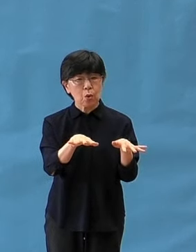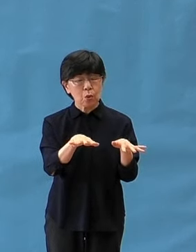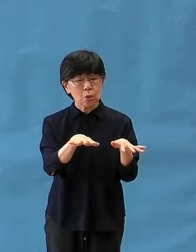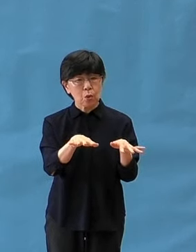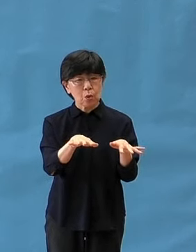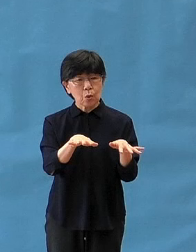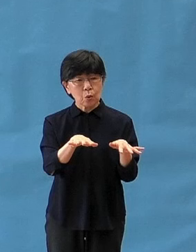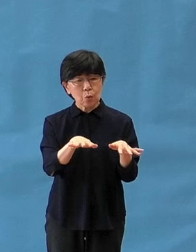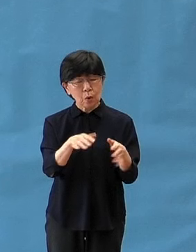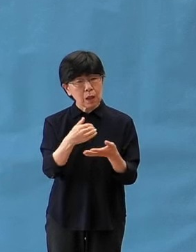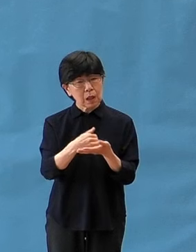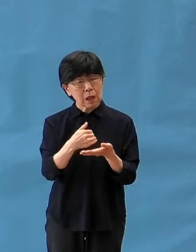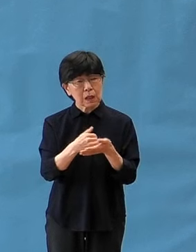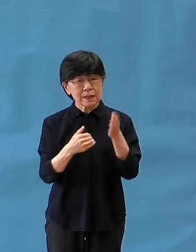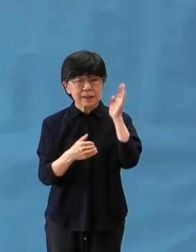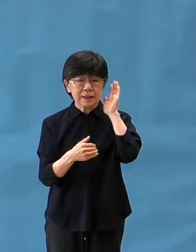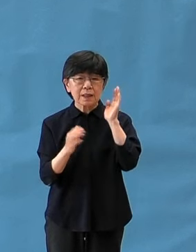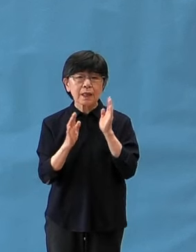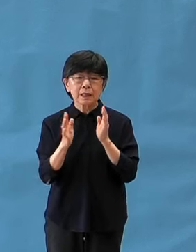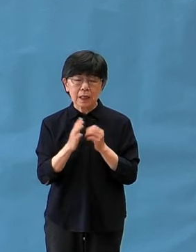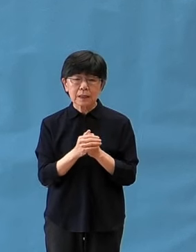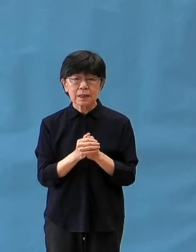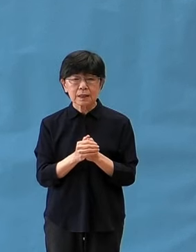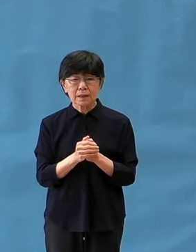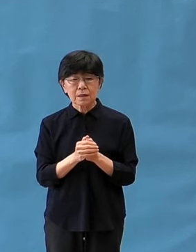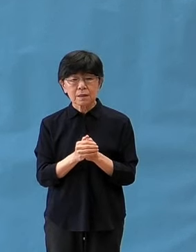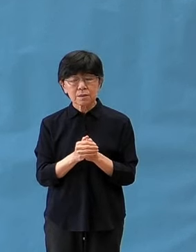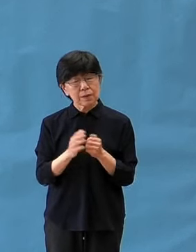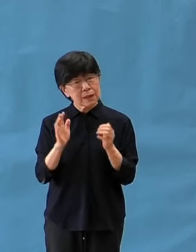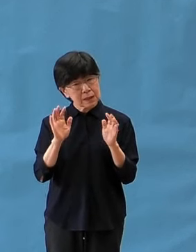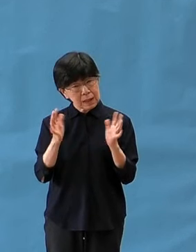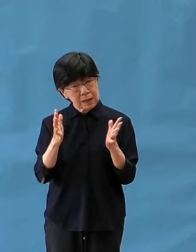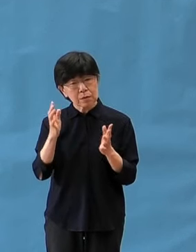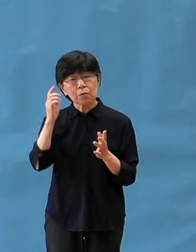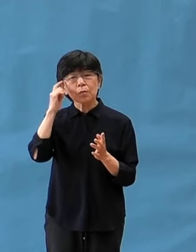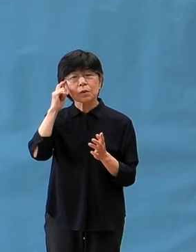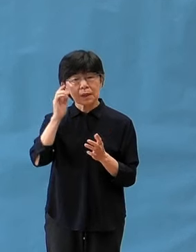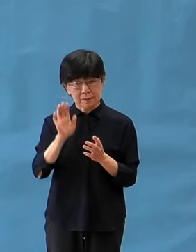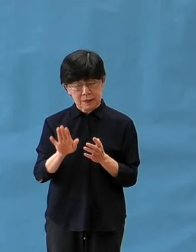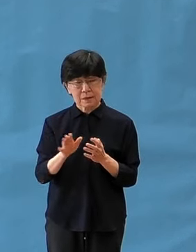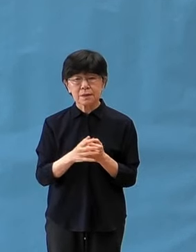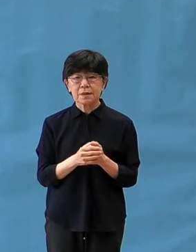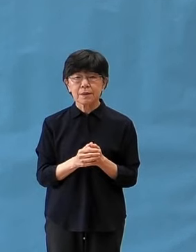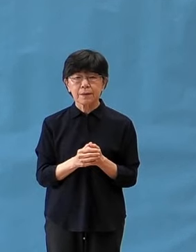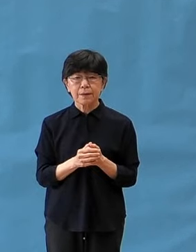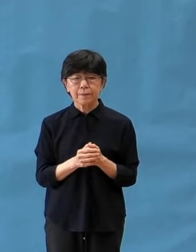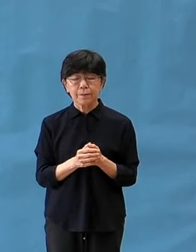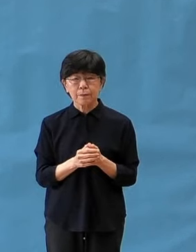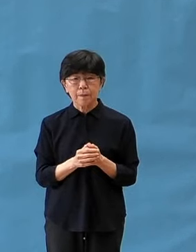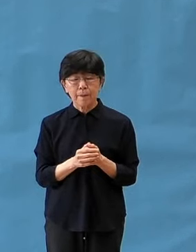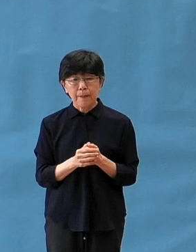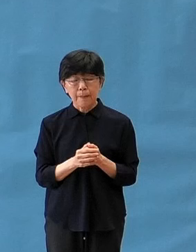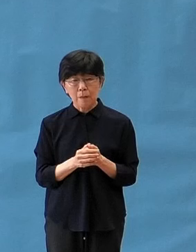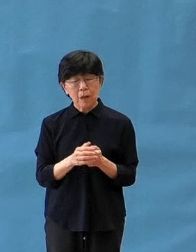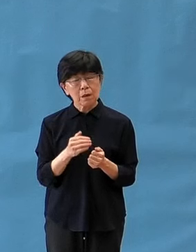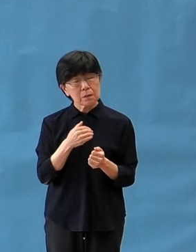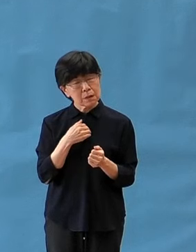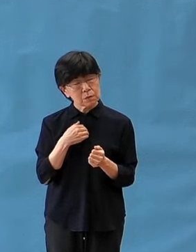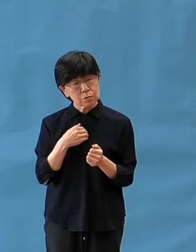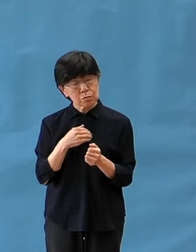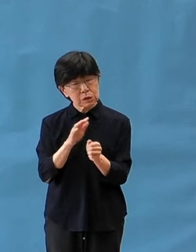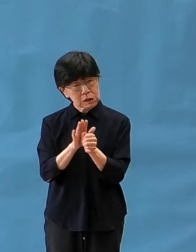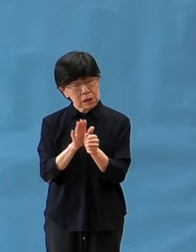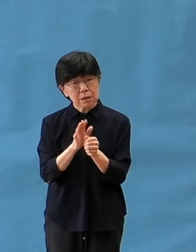う話は聞いておりませんので、そういうことはないものというふうに受け止めております。まあ、考えられる支援というのはあの、